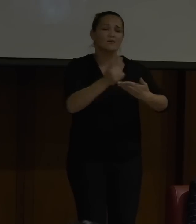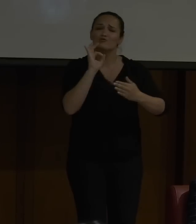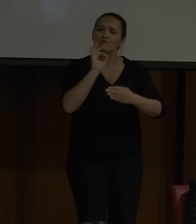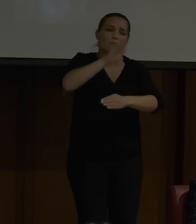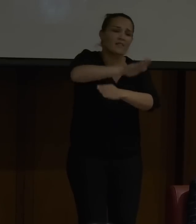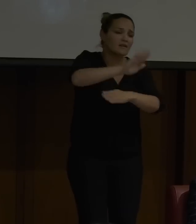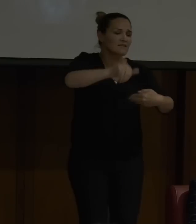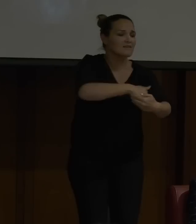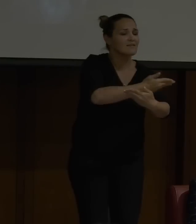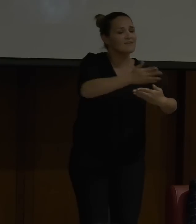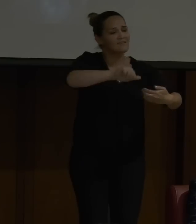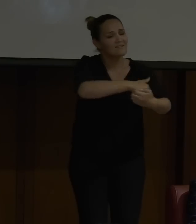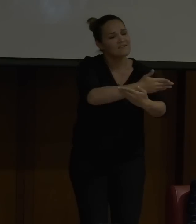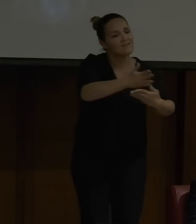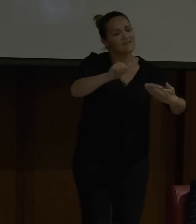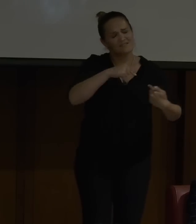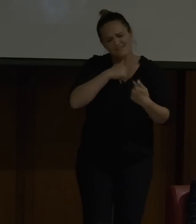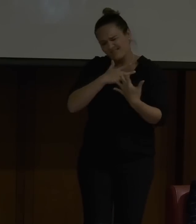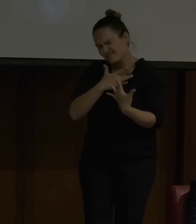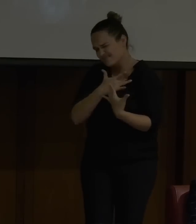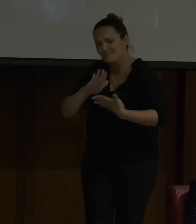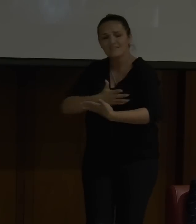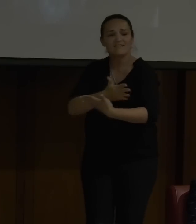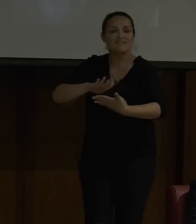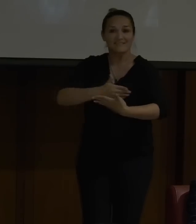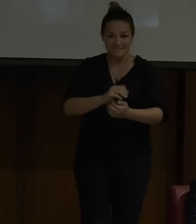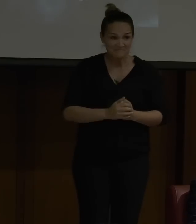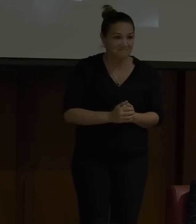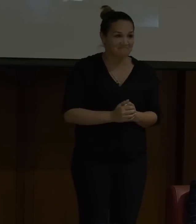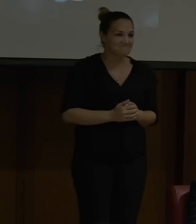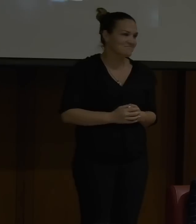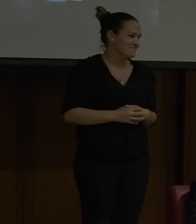tarde para consolar mi alma. Mira la diferencia.